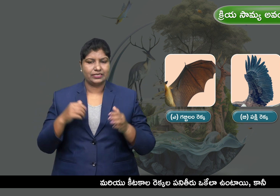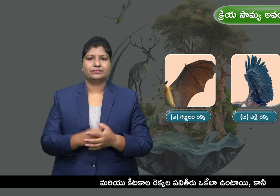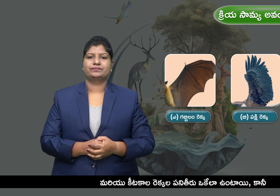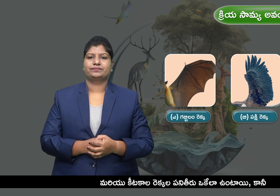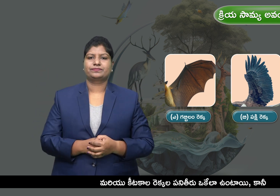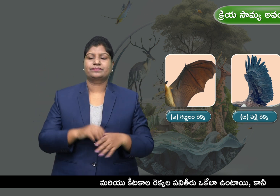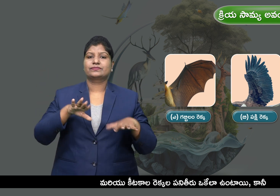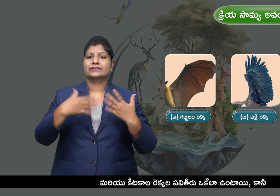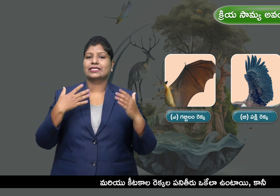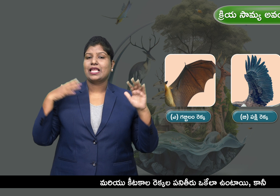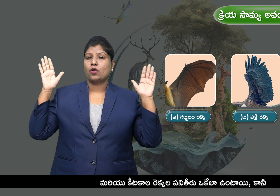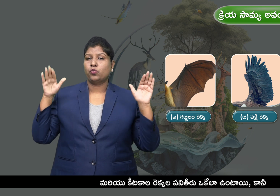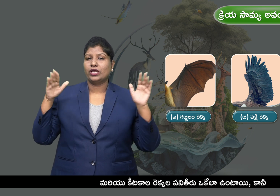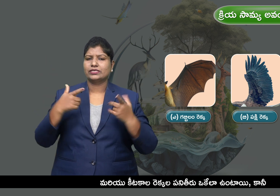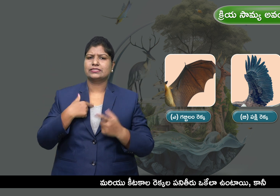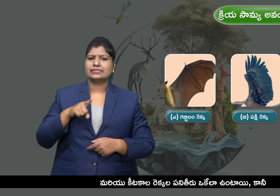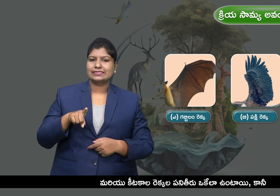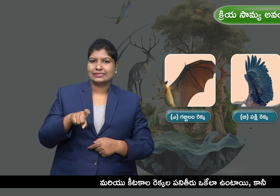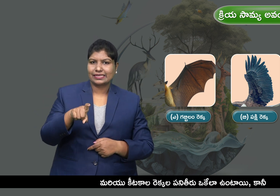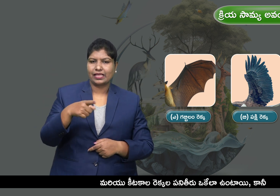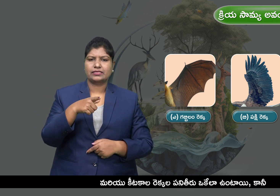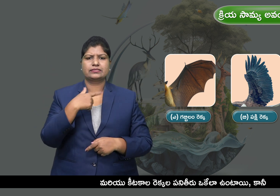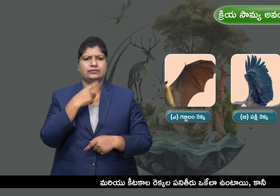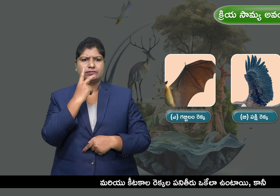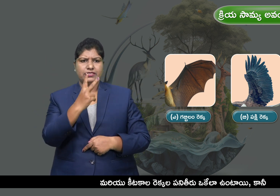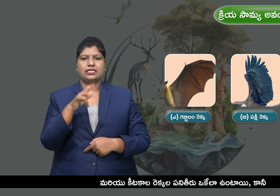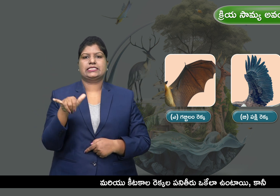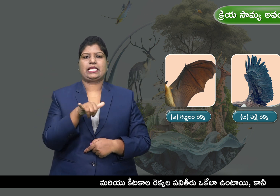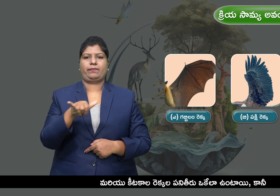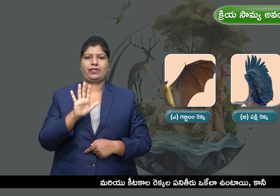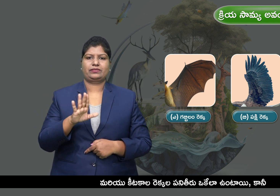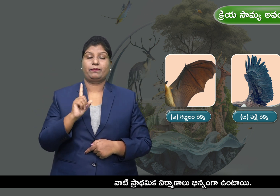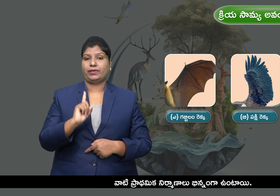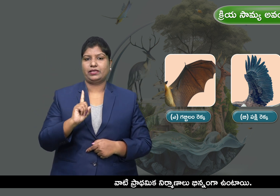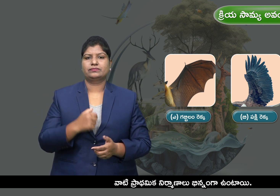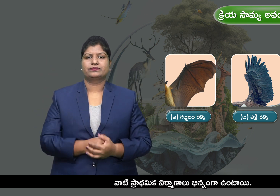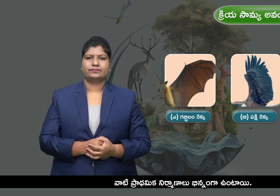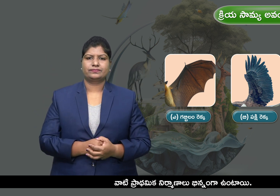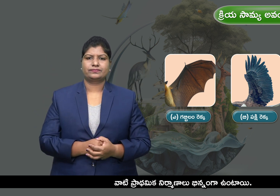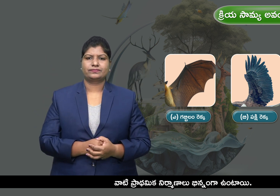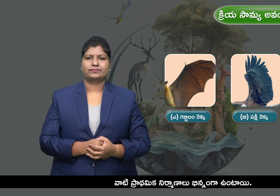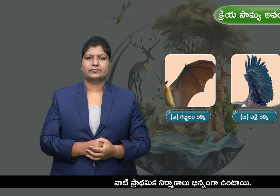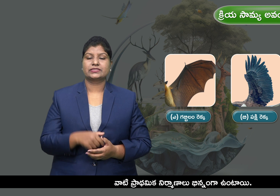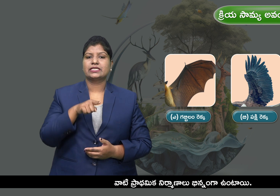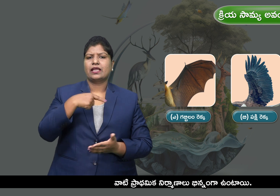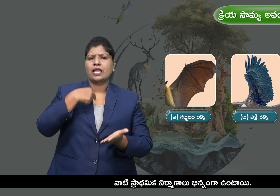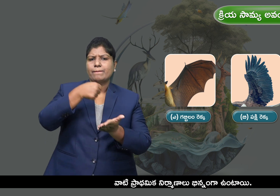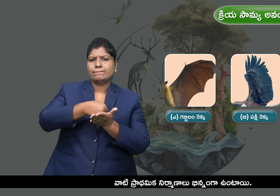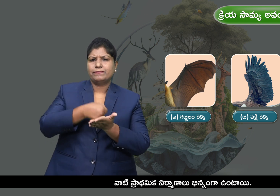మరియు కీటకాల రెక్కల పనితీరు ఒకేలా ఉంటాయి, కానీ వాటి ప్రాథమిక నిర్మాణాలు భిన్నంగా ఉంటాయి.